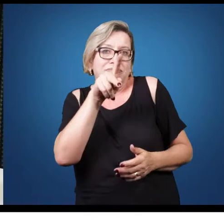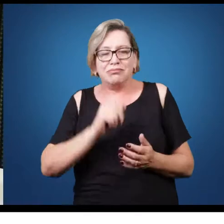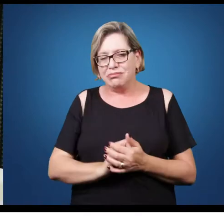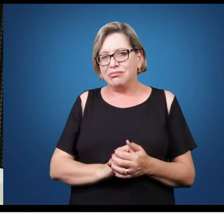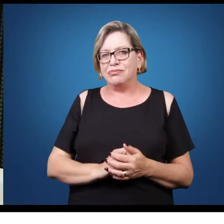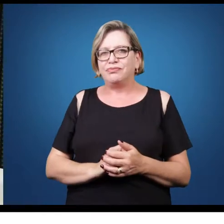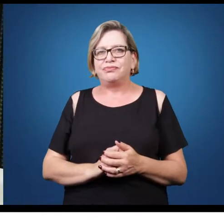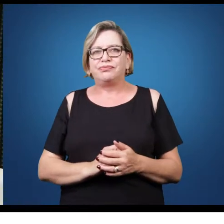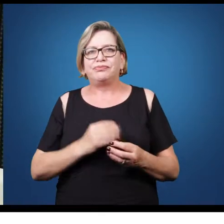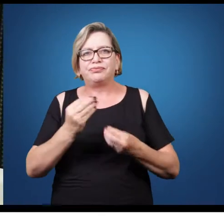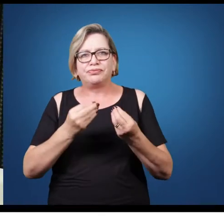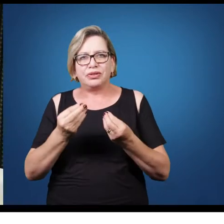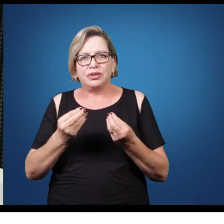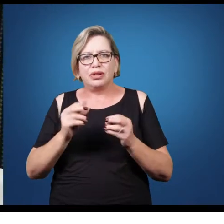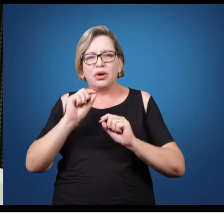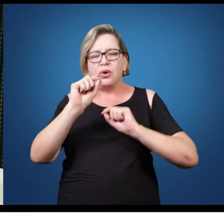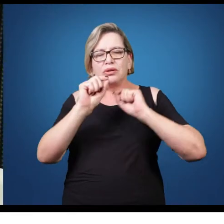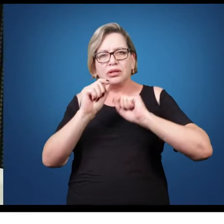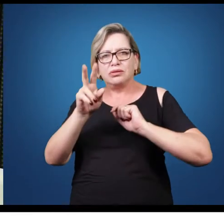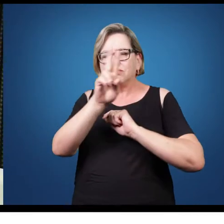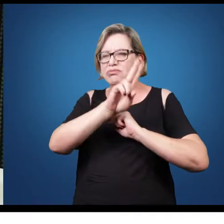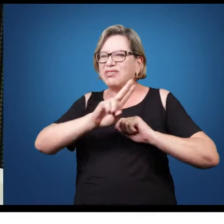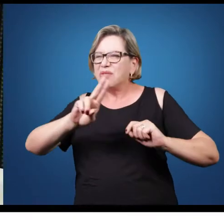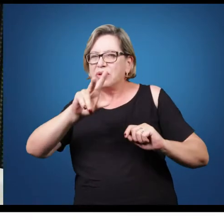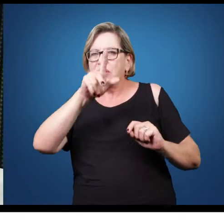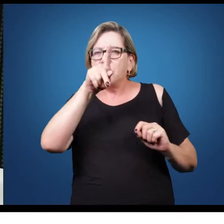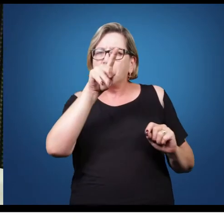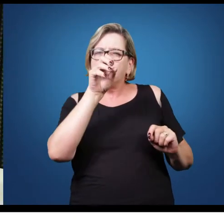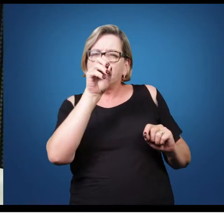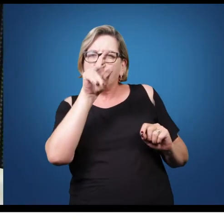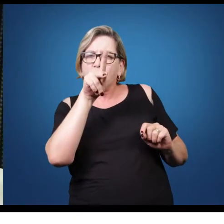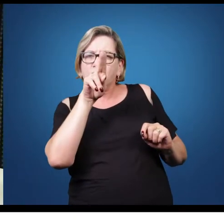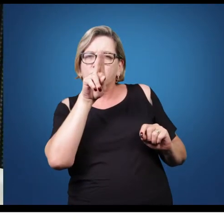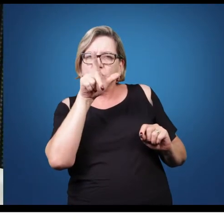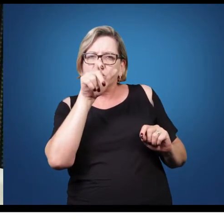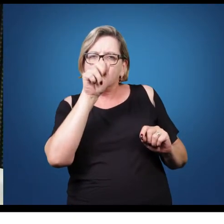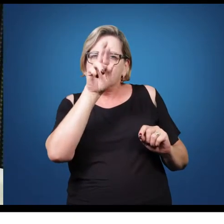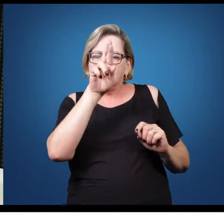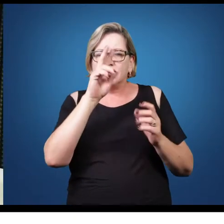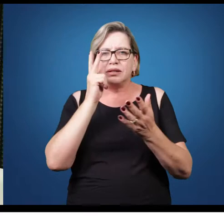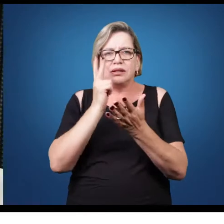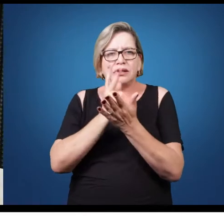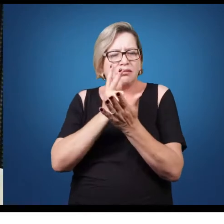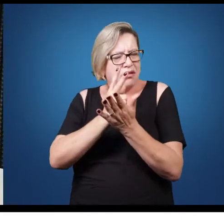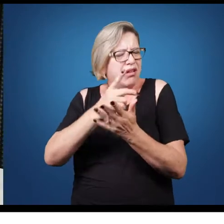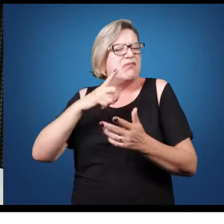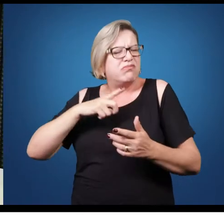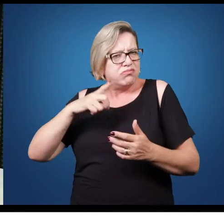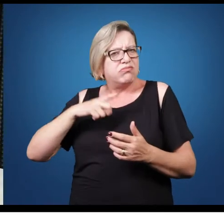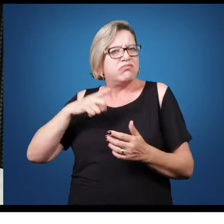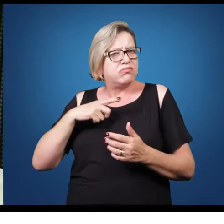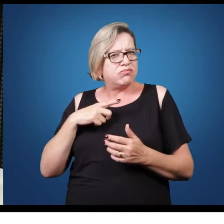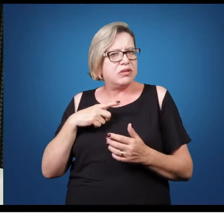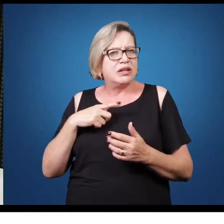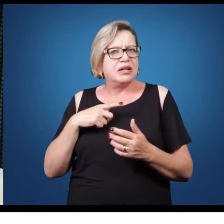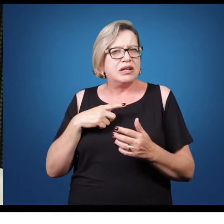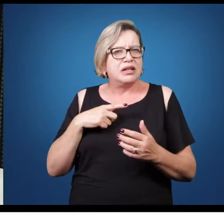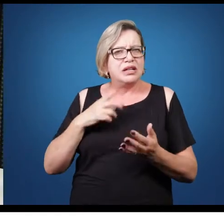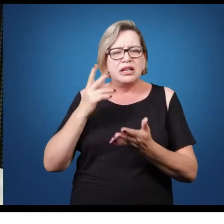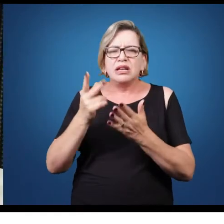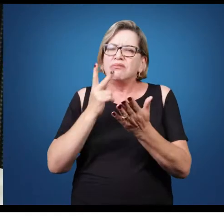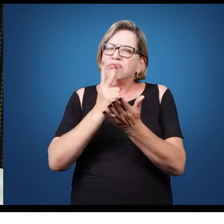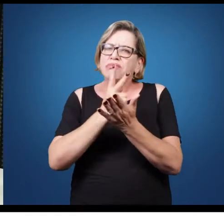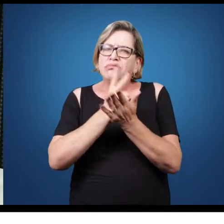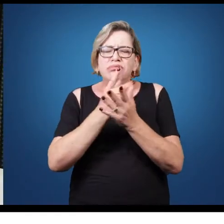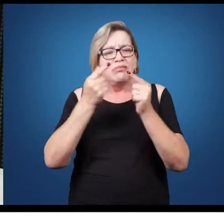essa é a chamada música popular ela passa é sempre existiu ou seja essa música que